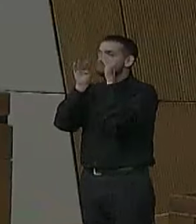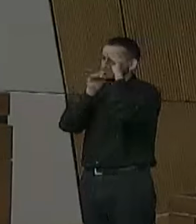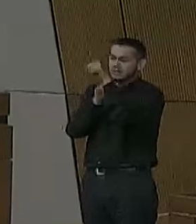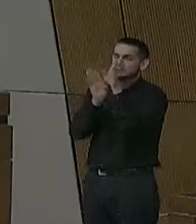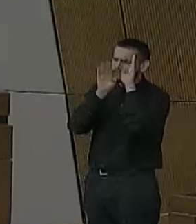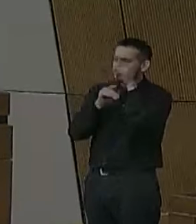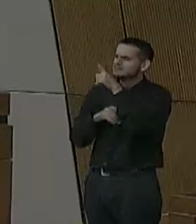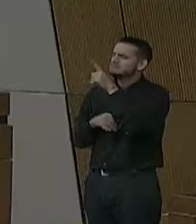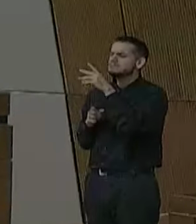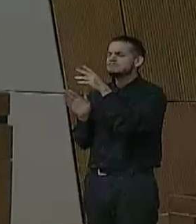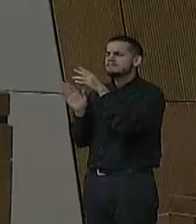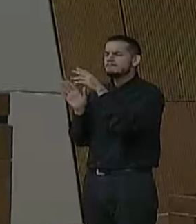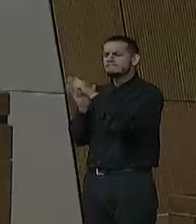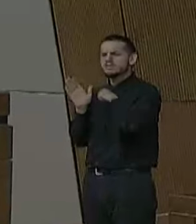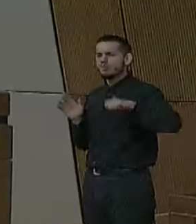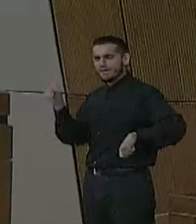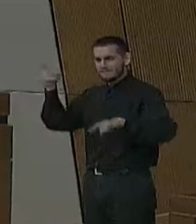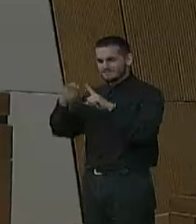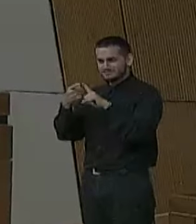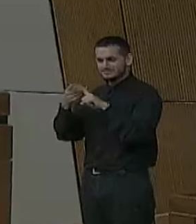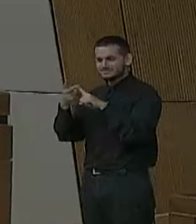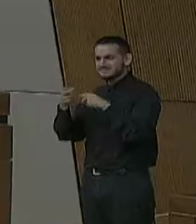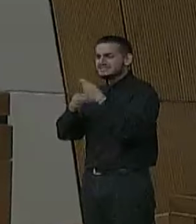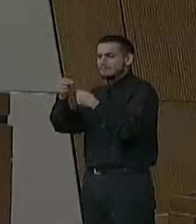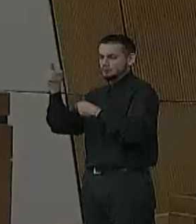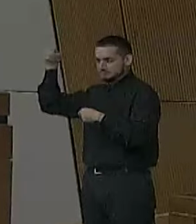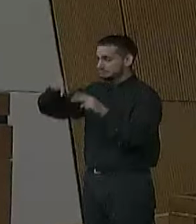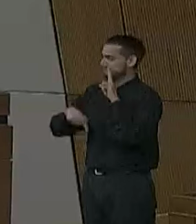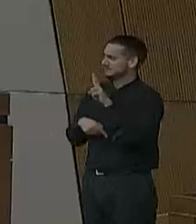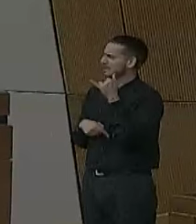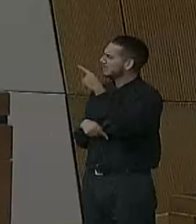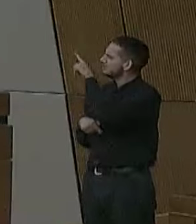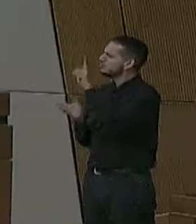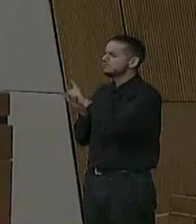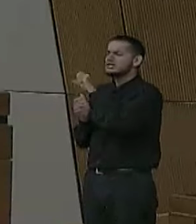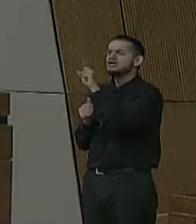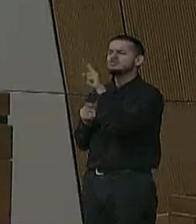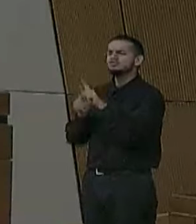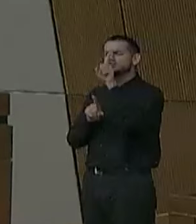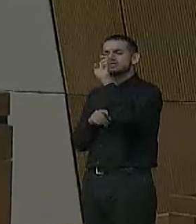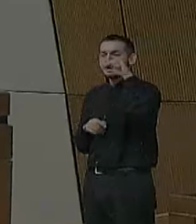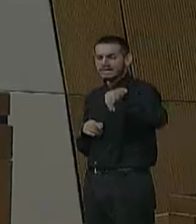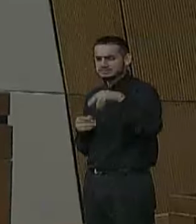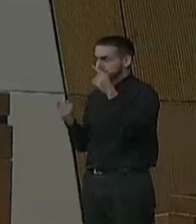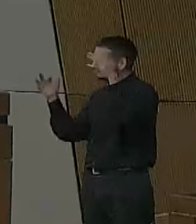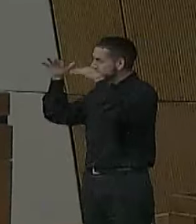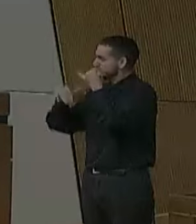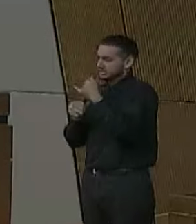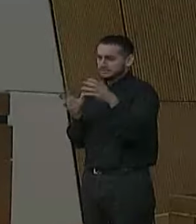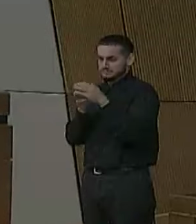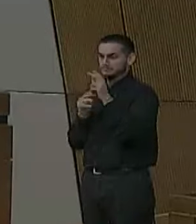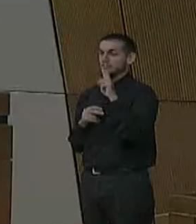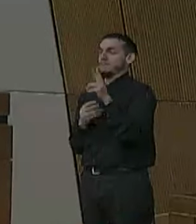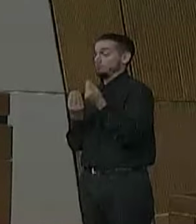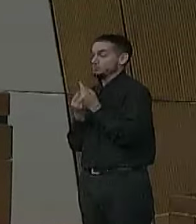y Embucú, que son puntos bastante distantes. Entonces tenemos también gente del sur, por acá, y representantes de organismos y entidades